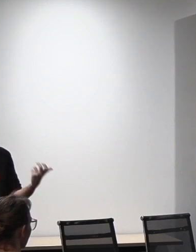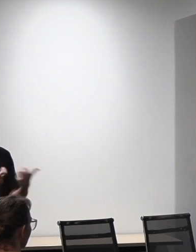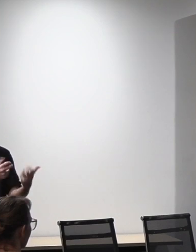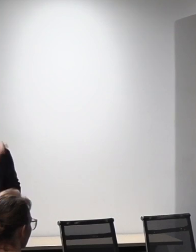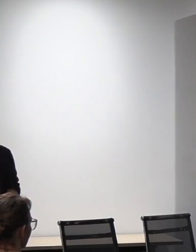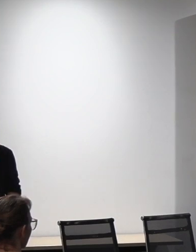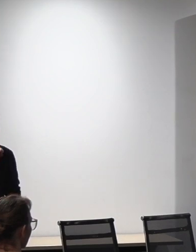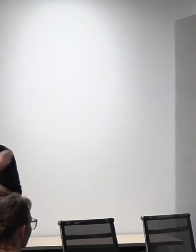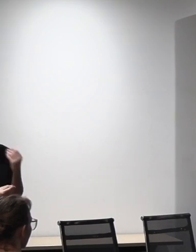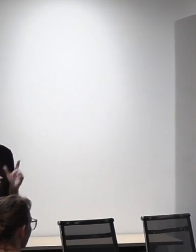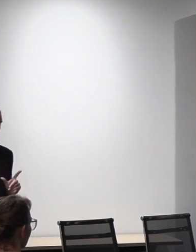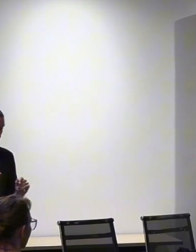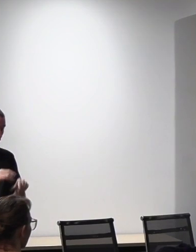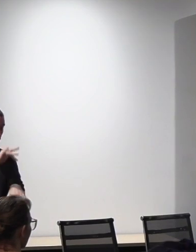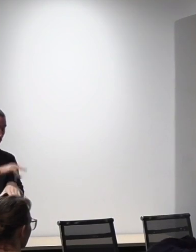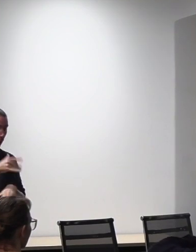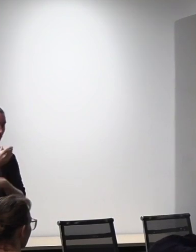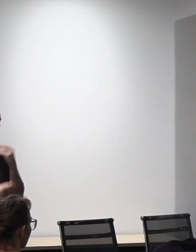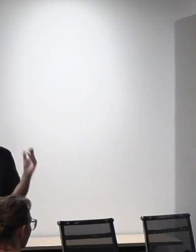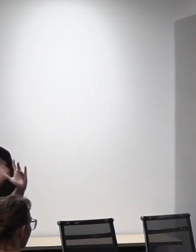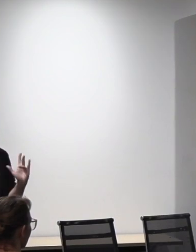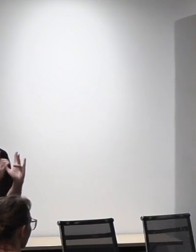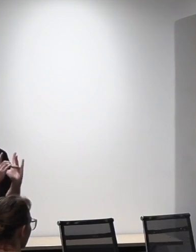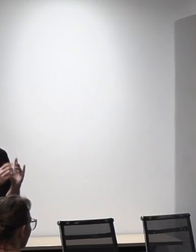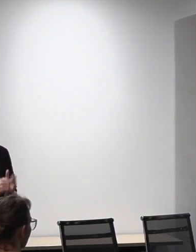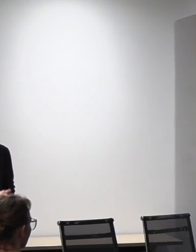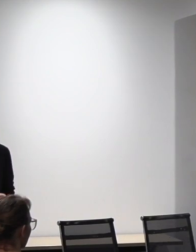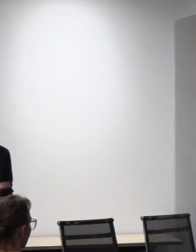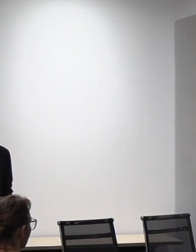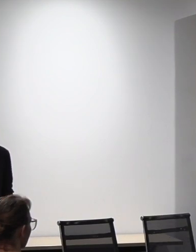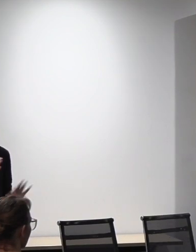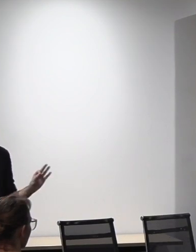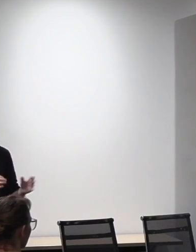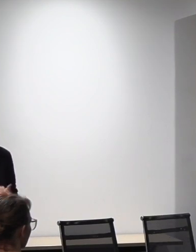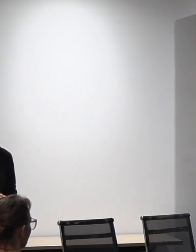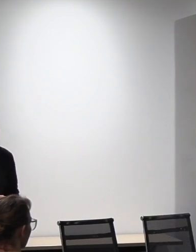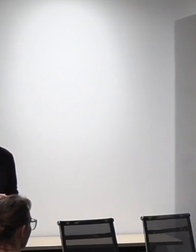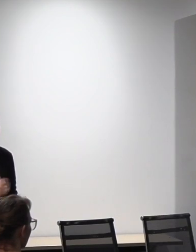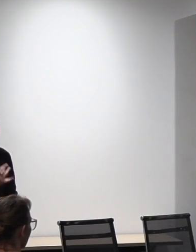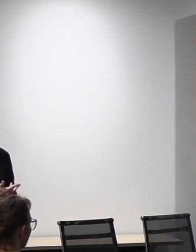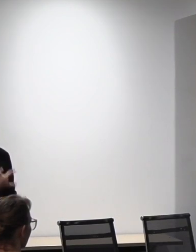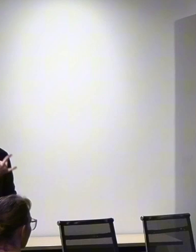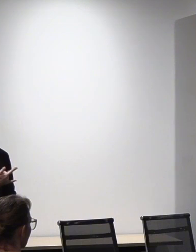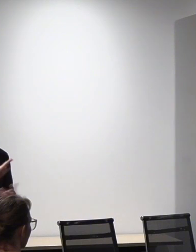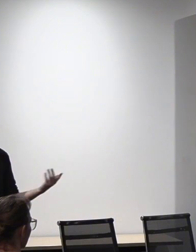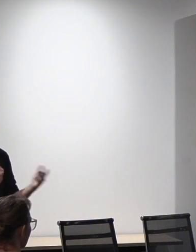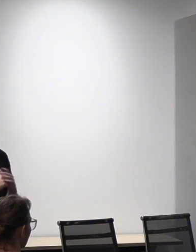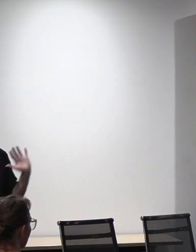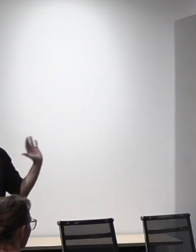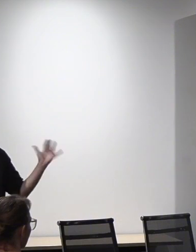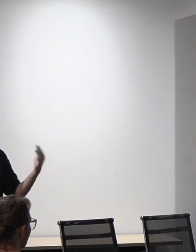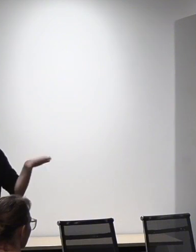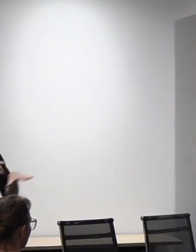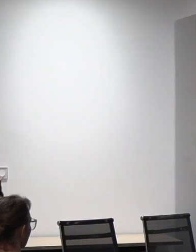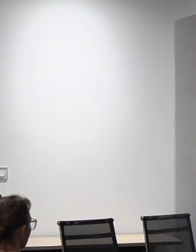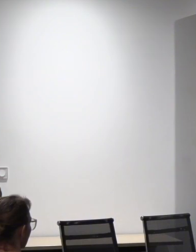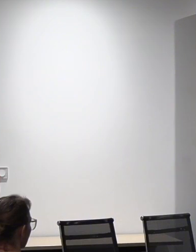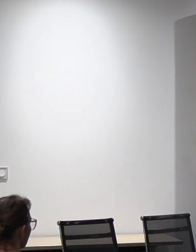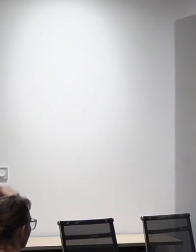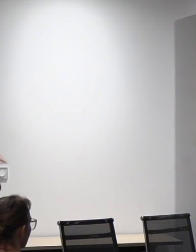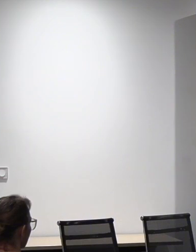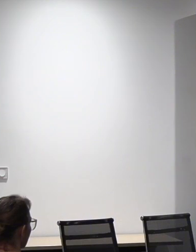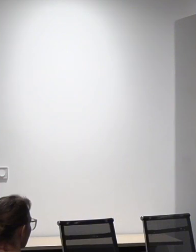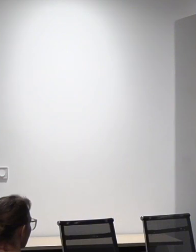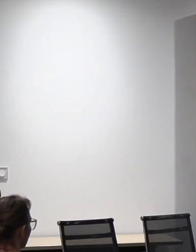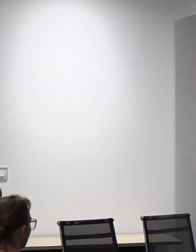être cancéreux, être diabétique, ça n'a pas beaucoup d'intérêt. Ce qui est intéressant, c'est comment on est pris en charge dans chacun des états